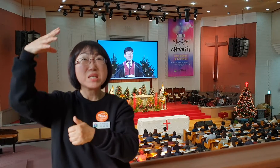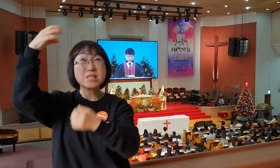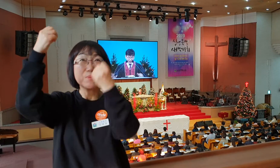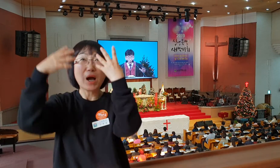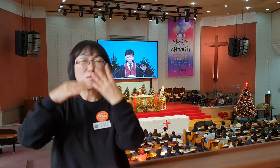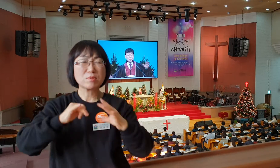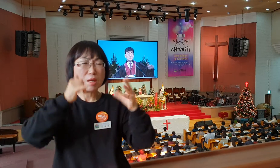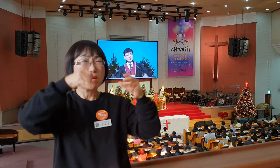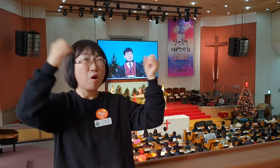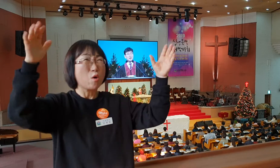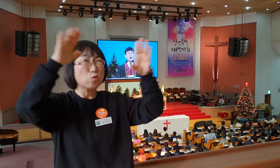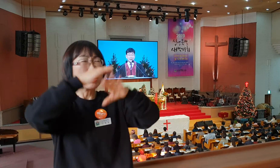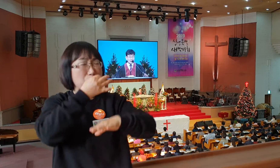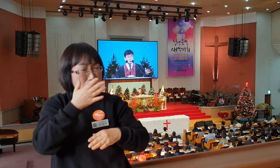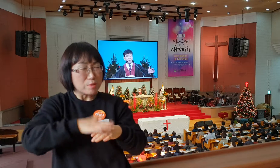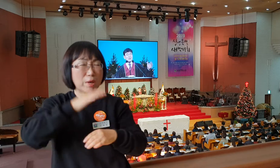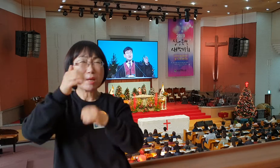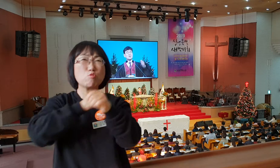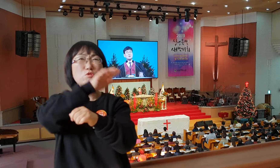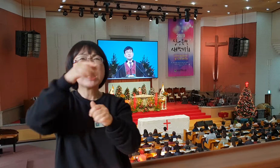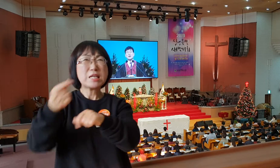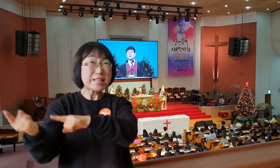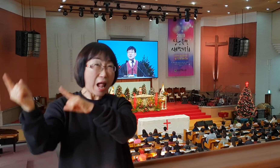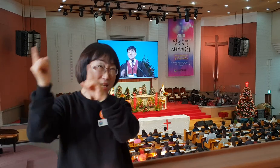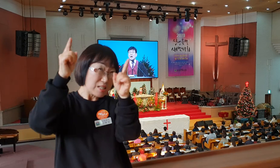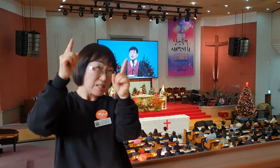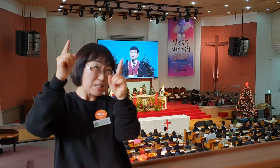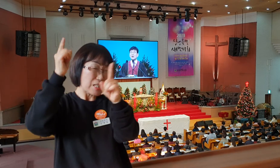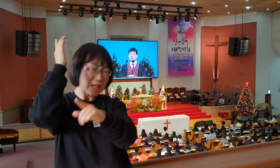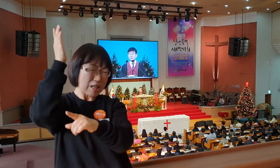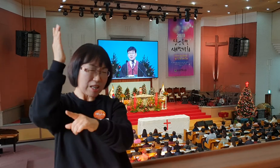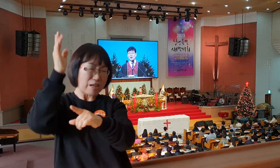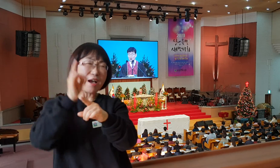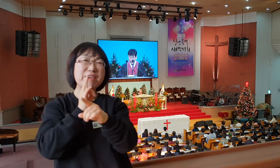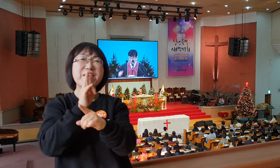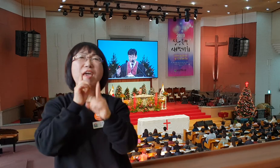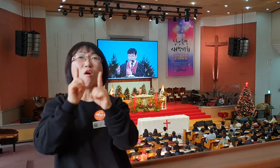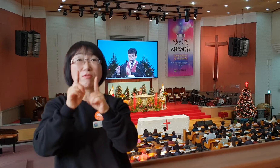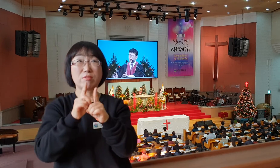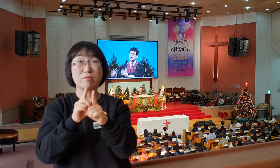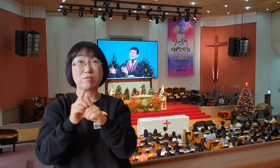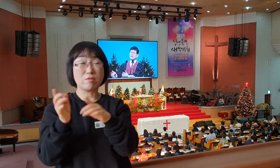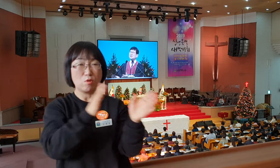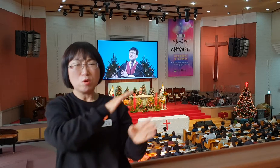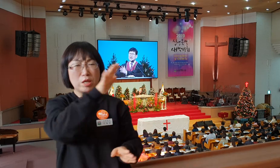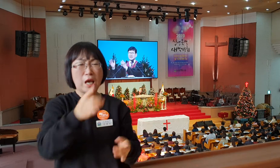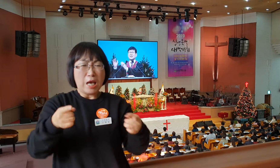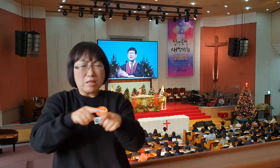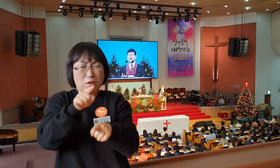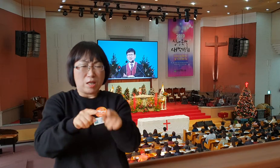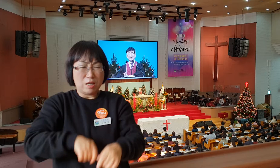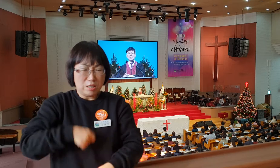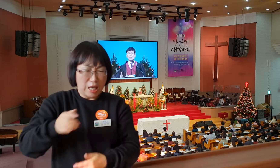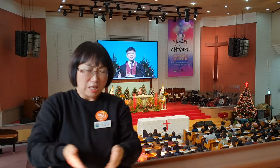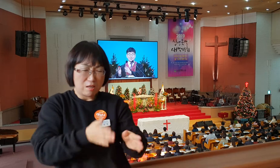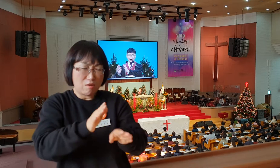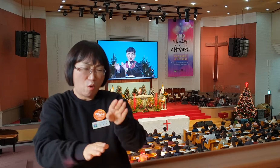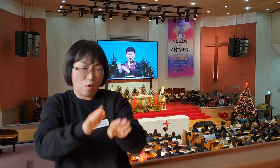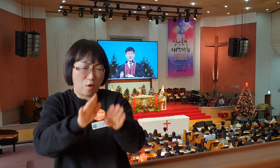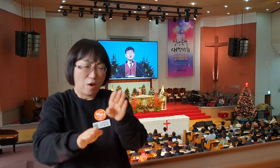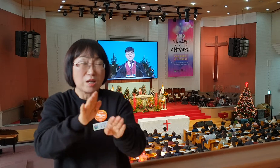많다 세상은 어둡고 힘들지만 하나님이 우리를 살리실 거다 이 이야기가 예언입니다 우리가 걸어가야 되는 의행기를 따라가야 된다